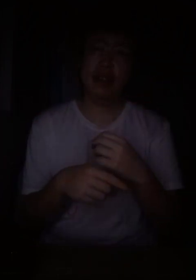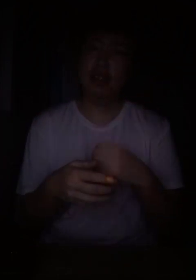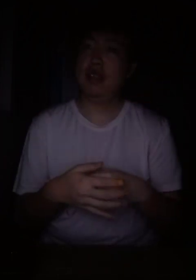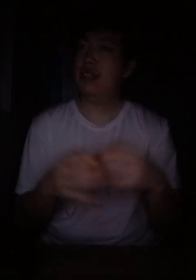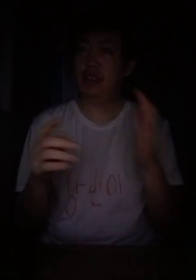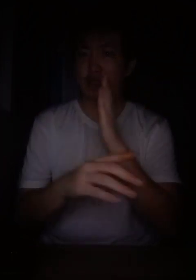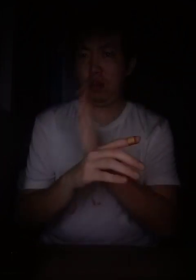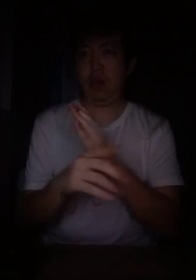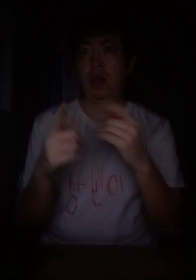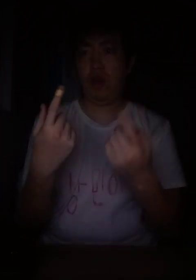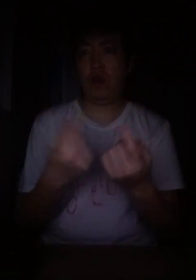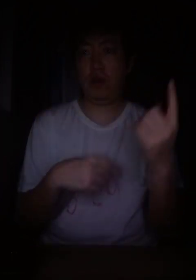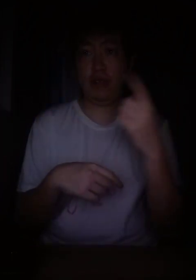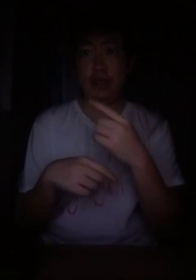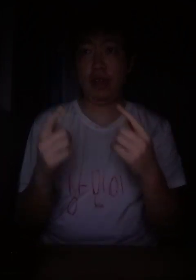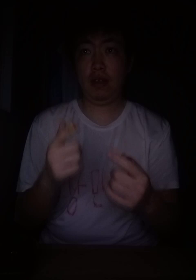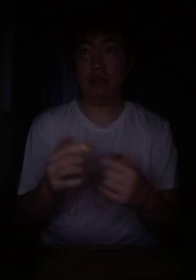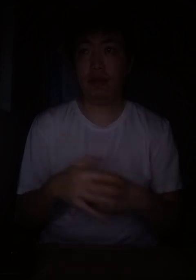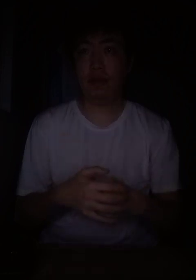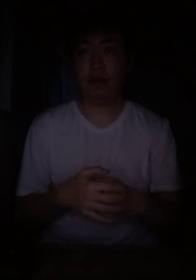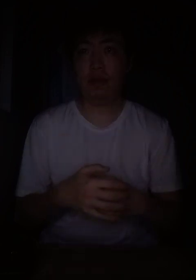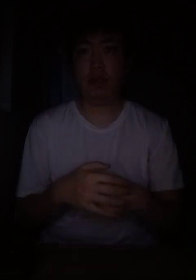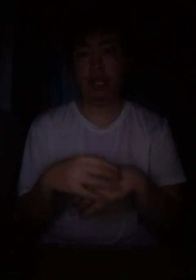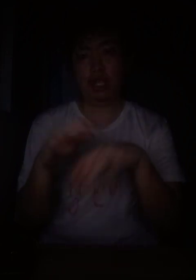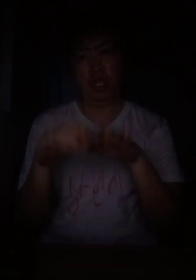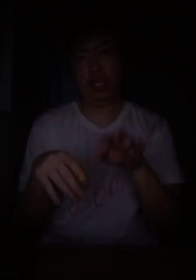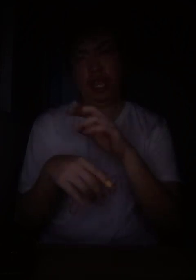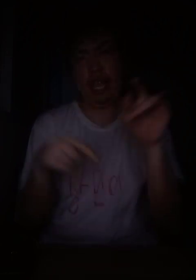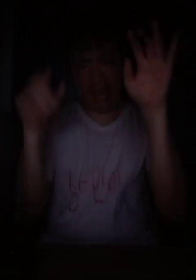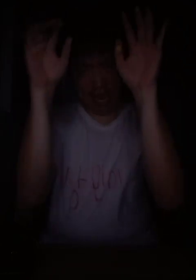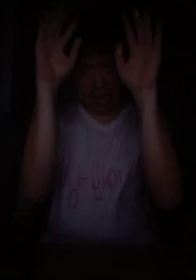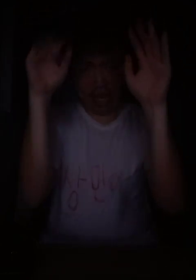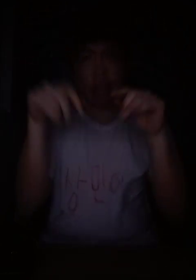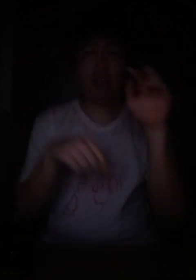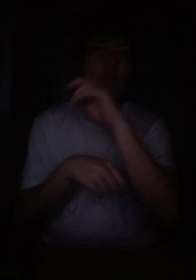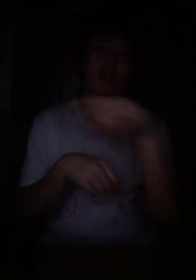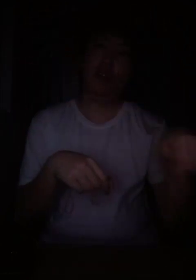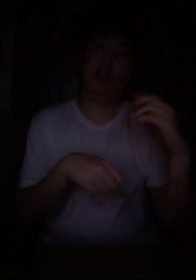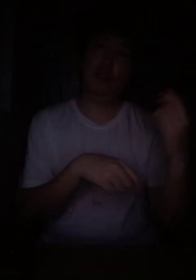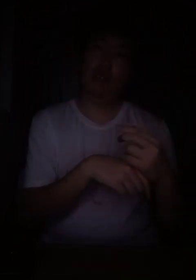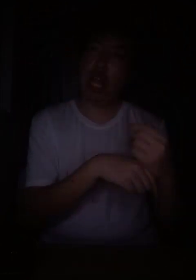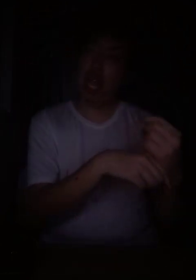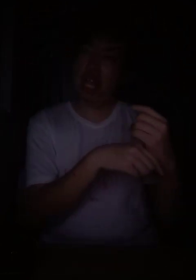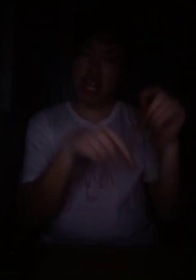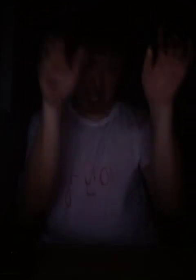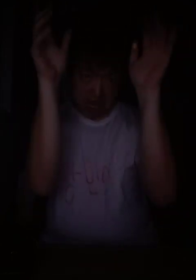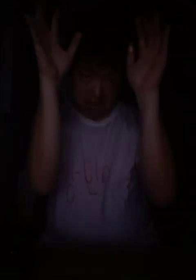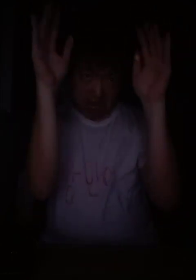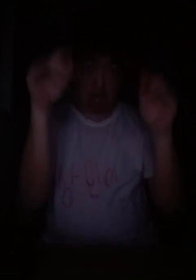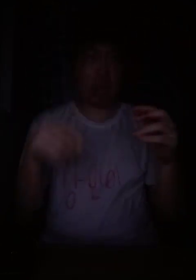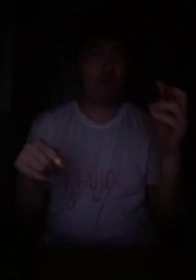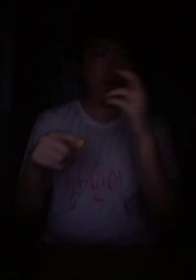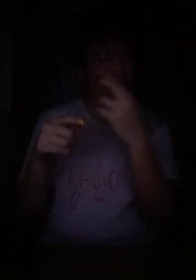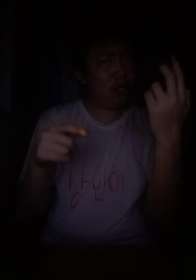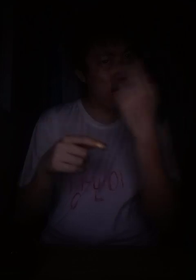금지하고 있는 도축 방식입니다. 더구나 개들이 도살당하는 모습을 다른 개들이 철창 안에서 볼 수 있게